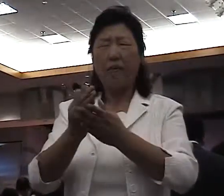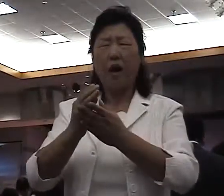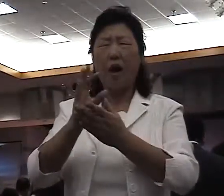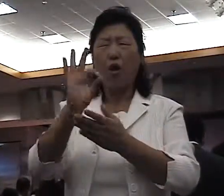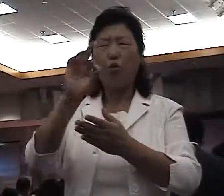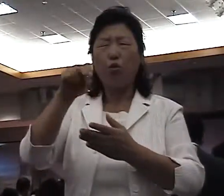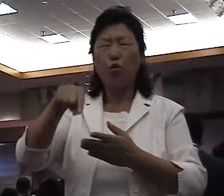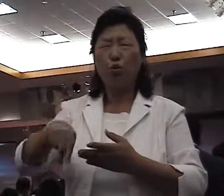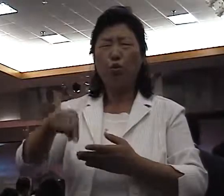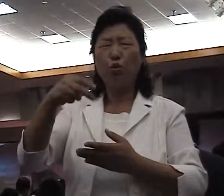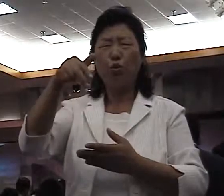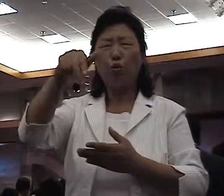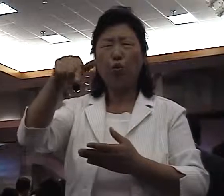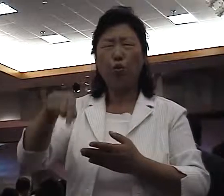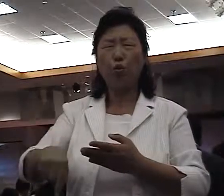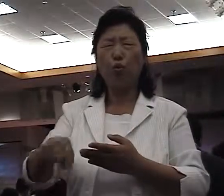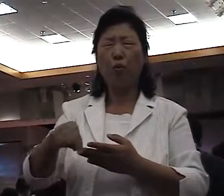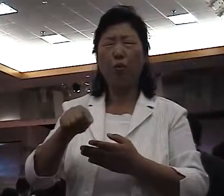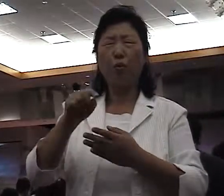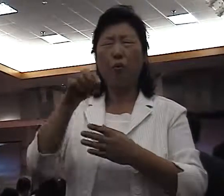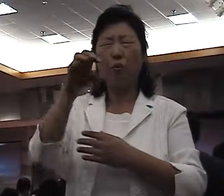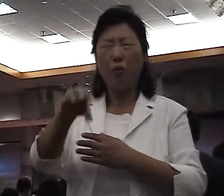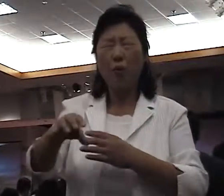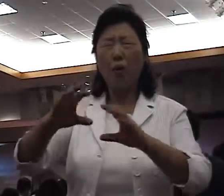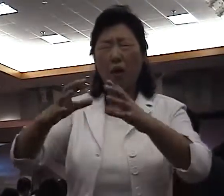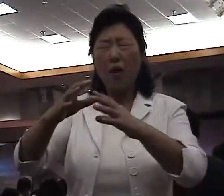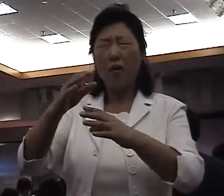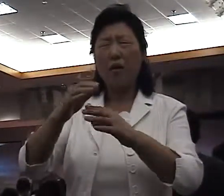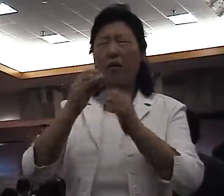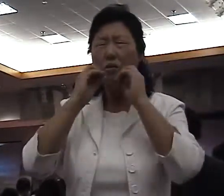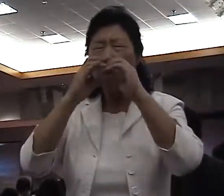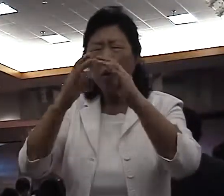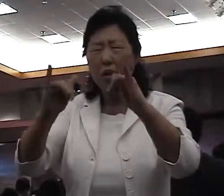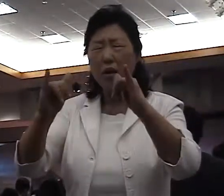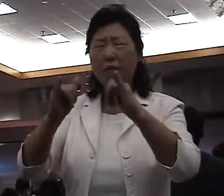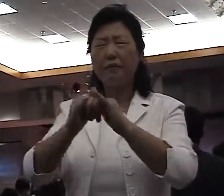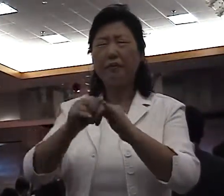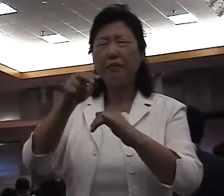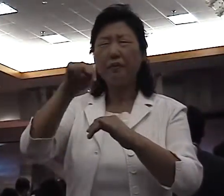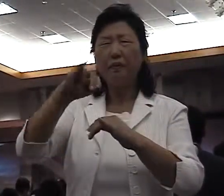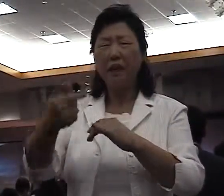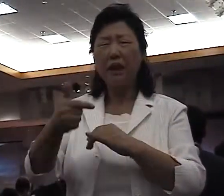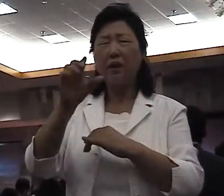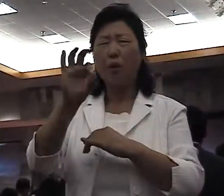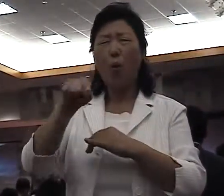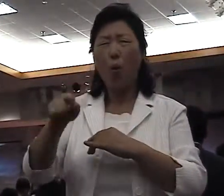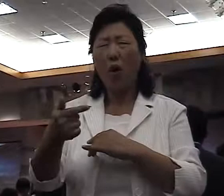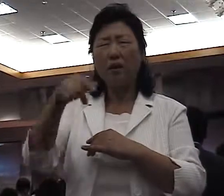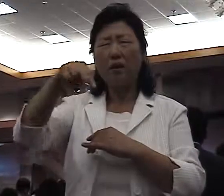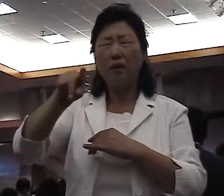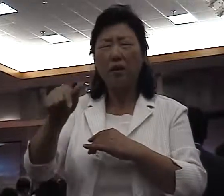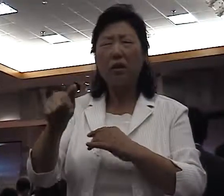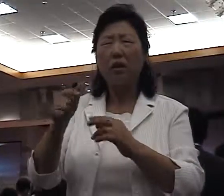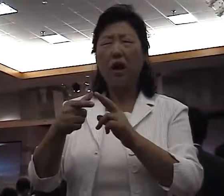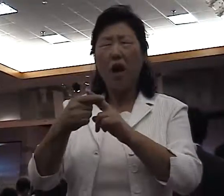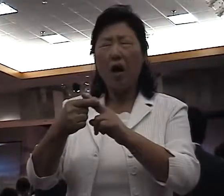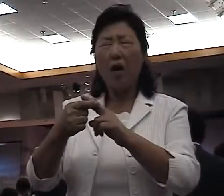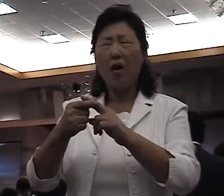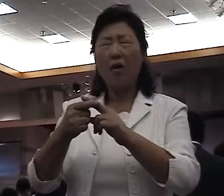사역에 헌신하고 있는 신윤섭 선교사님에게 동역자들을 보내주셔서 더욱 큰 열매를 거둘 수